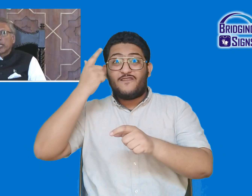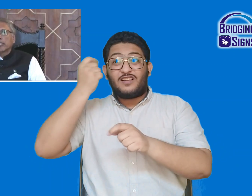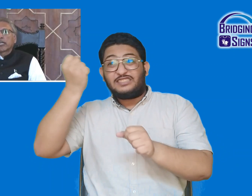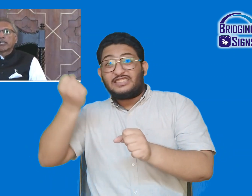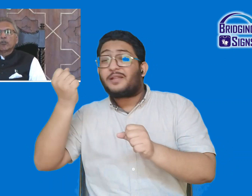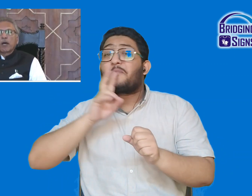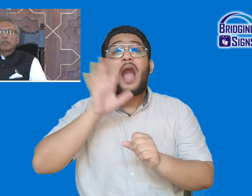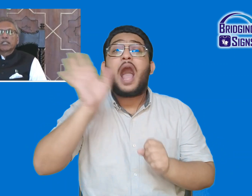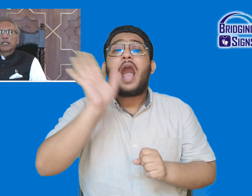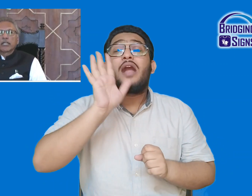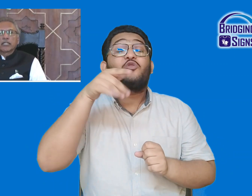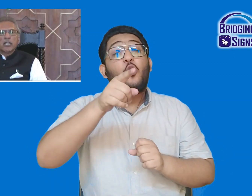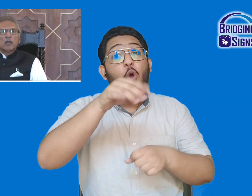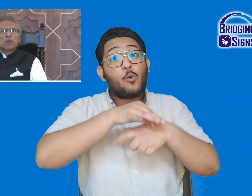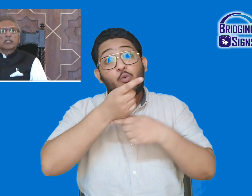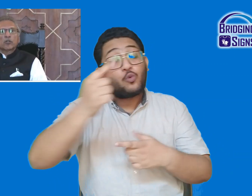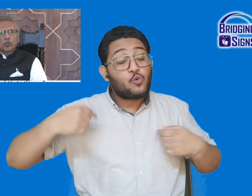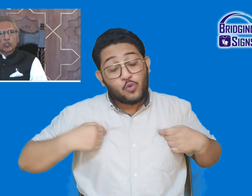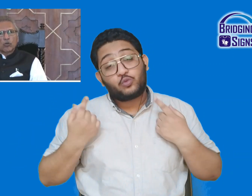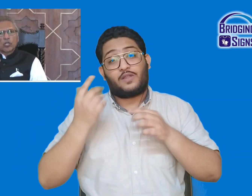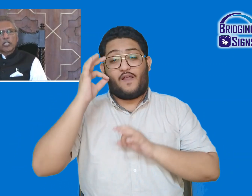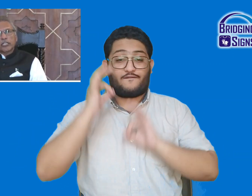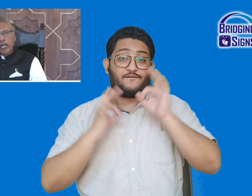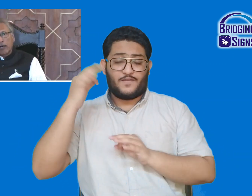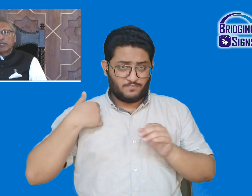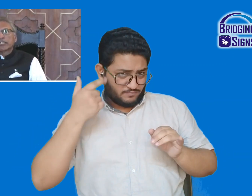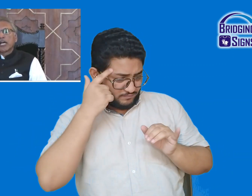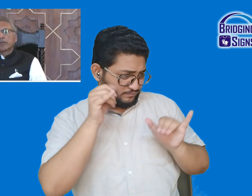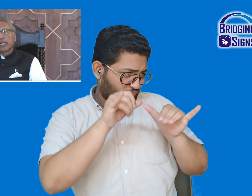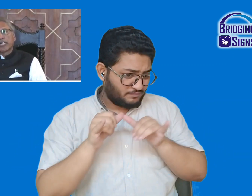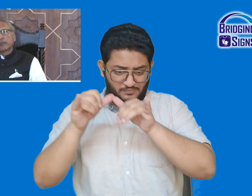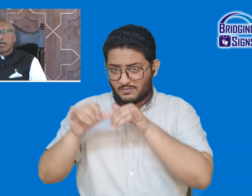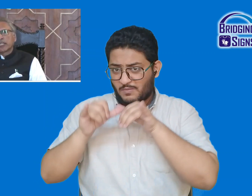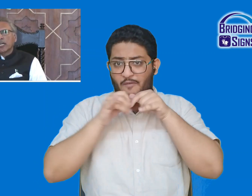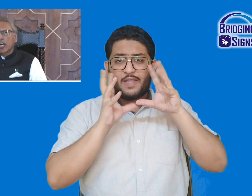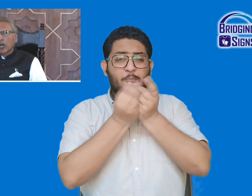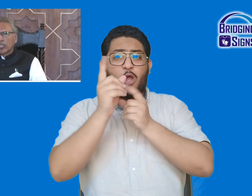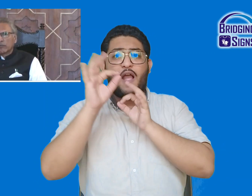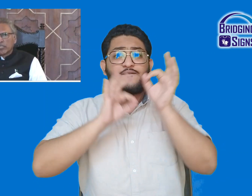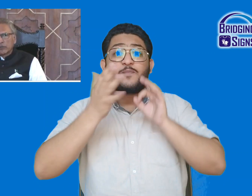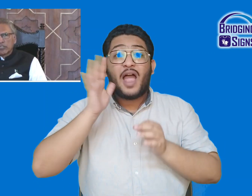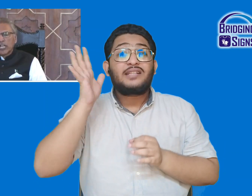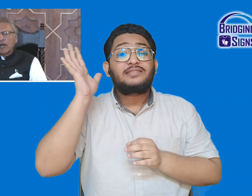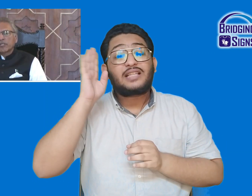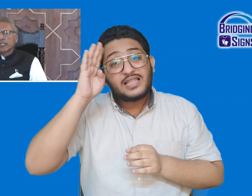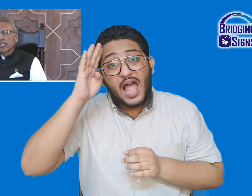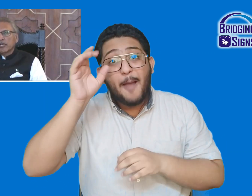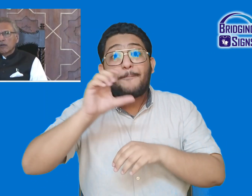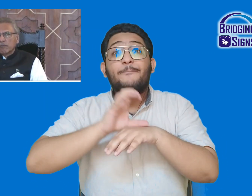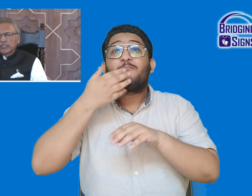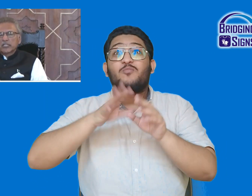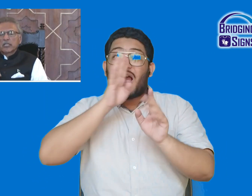مجبور نہیں کر رہی ہو پابندی کرنے کے لیے، بلکہ خود لوگ کہیں کہ ہم انتظام کریں گے اس بات کا۔ اور اس اسلام کے